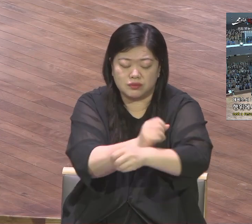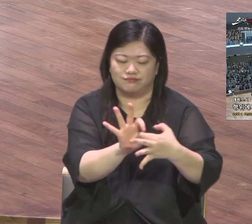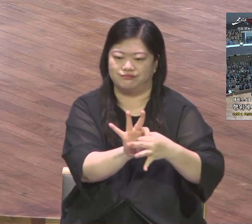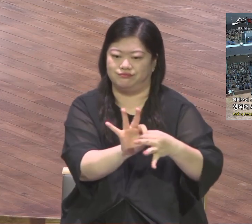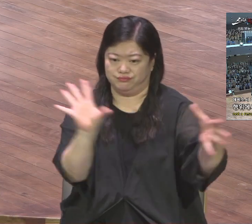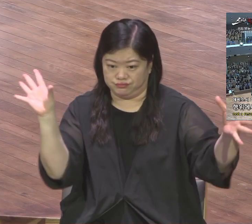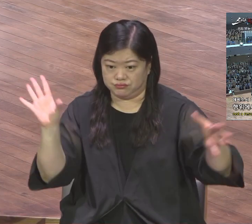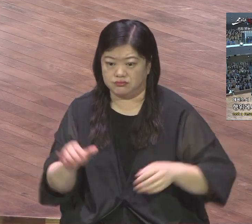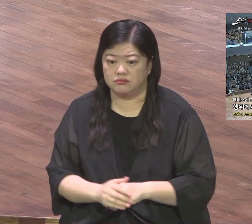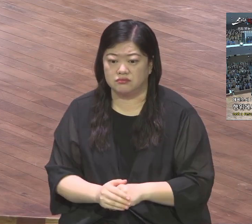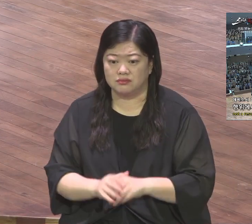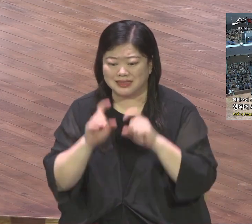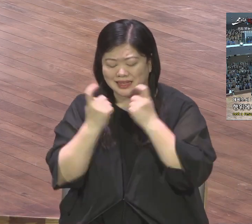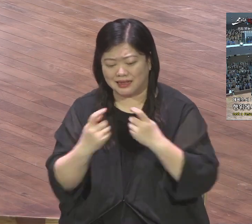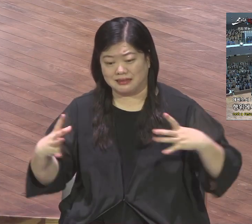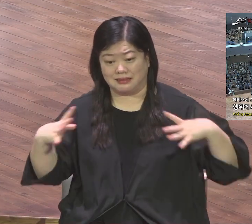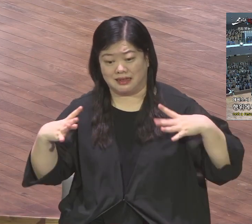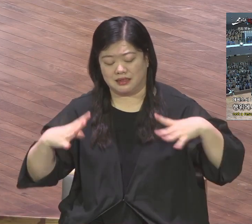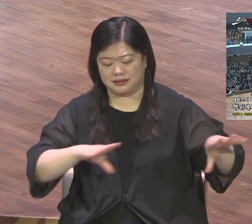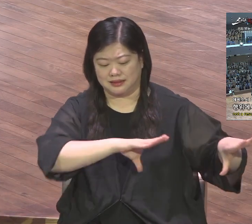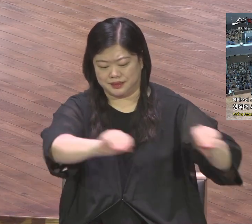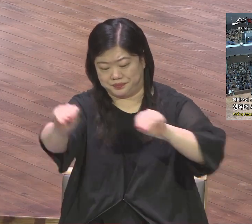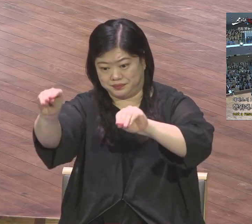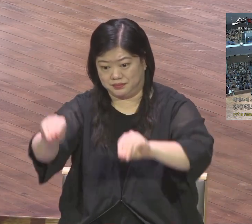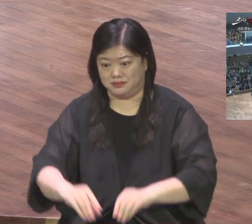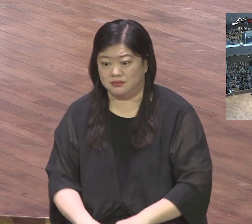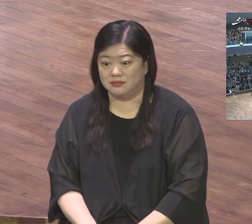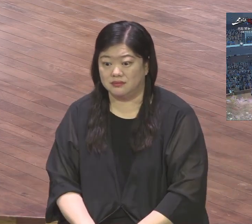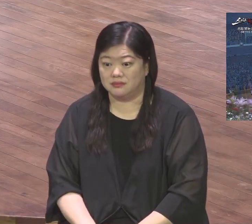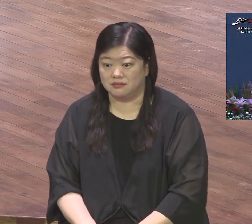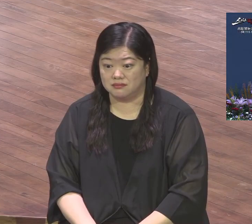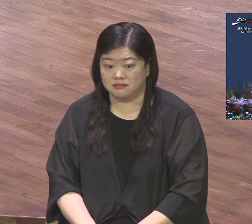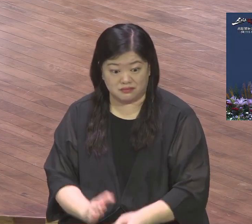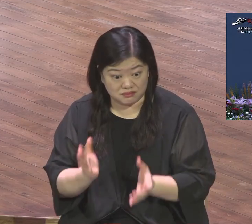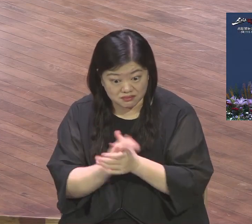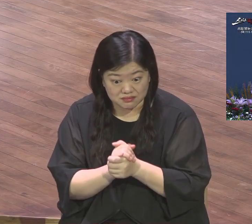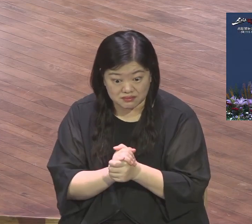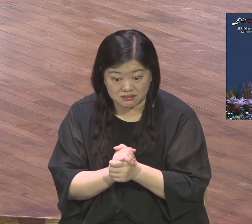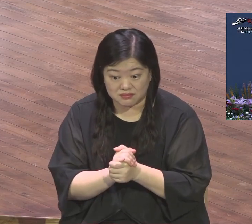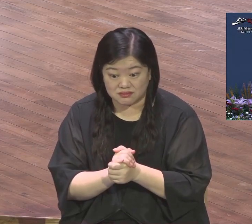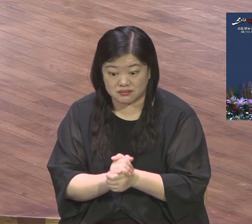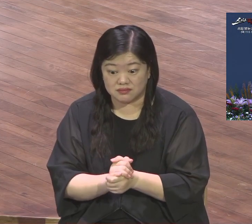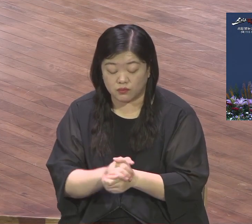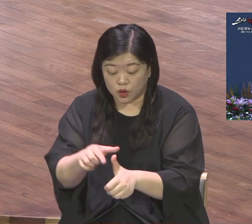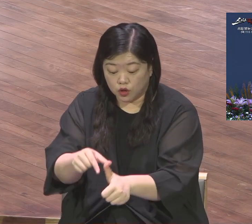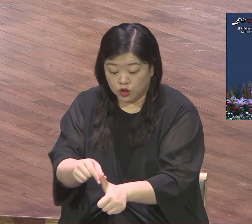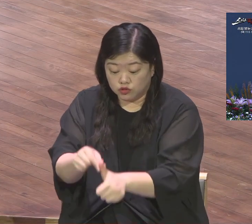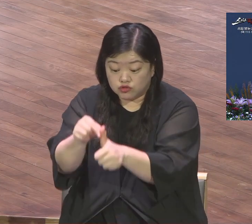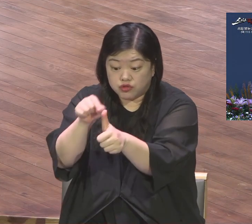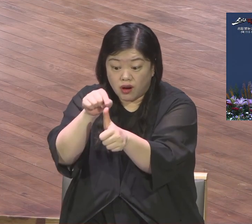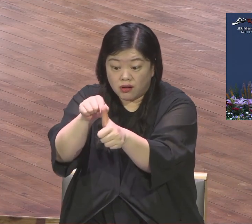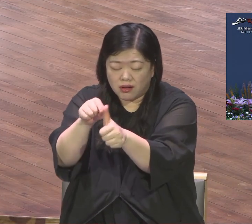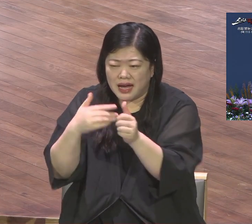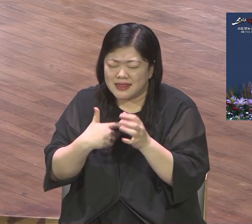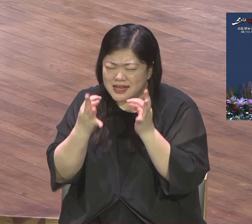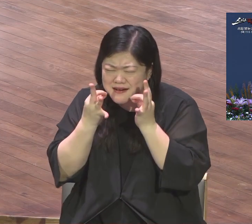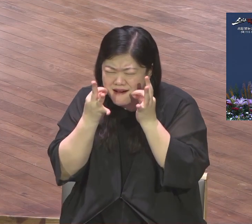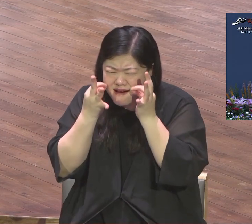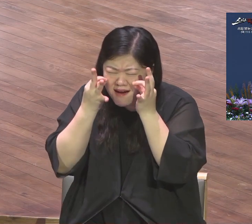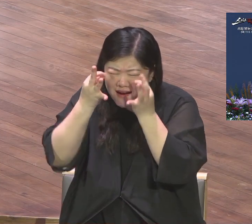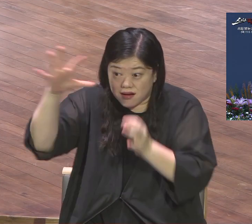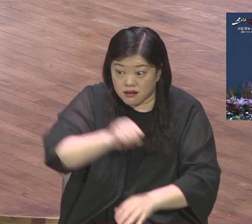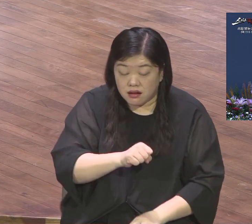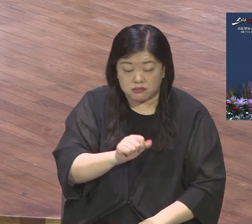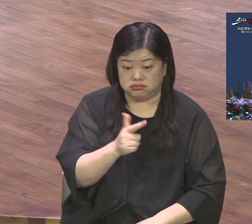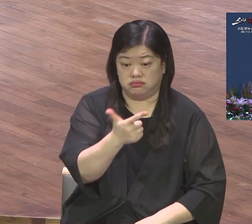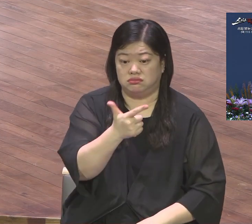누구든지 자랑하지 못하려 함이라. 이 구원은 우리에게서 난 것이 아니에요. 이 구원받는